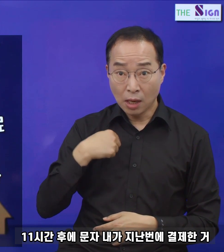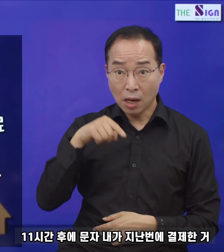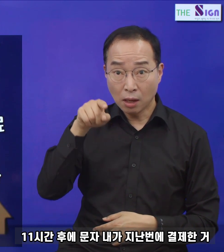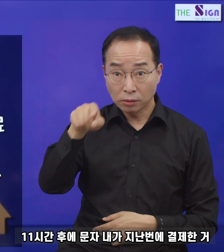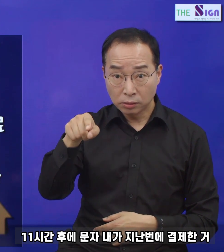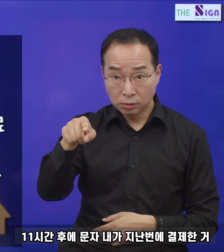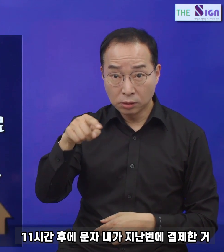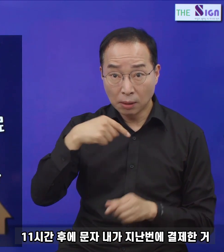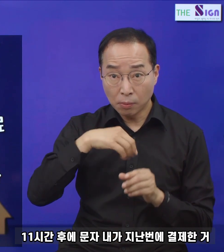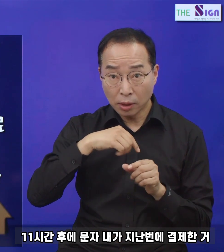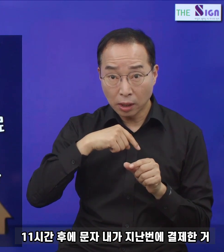내가 지난번에